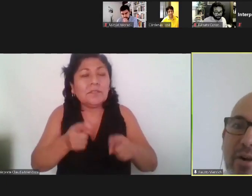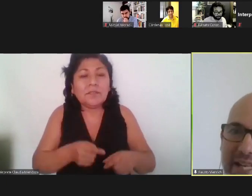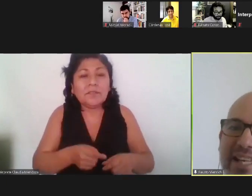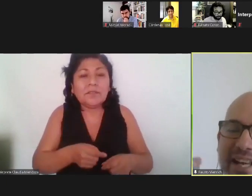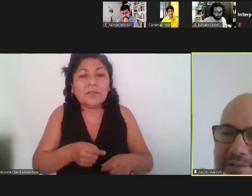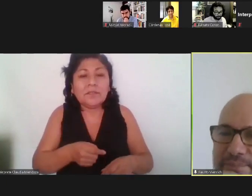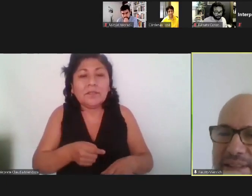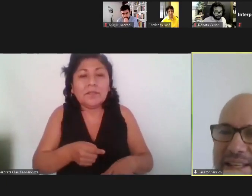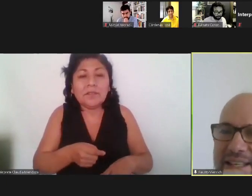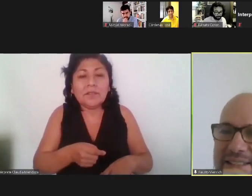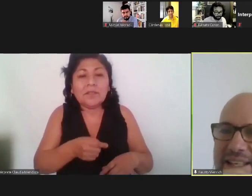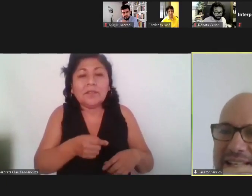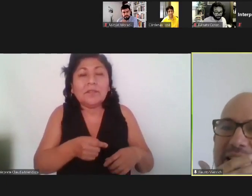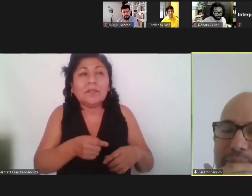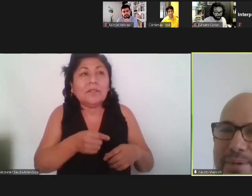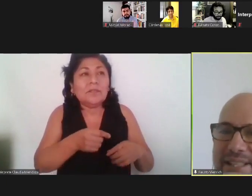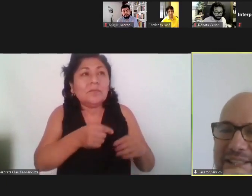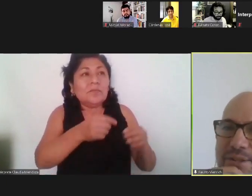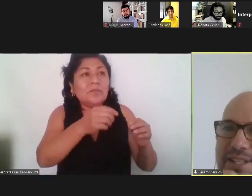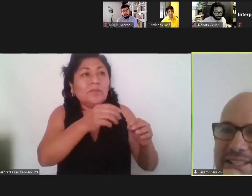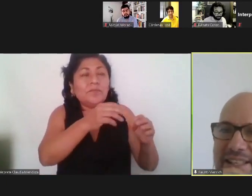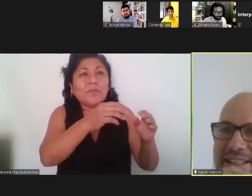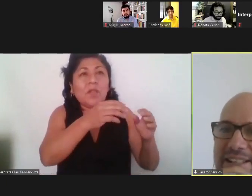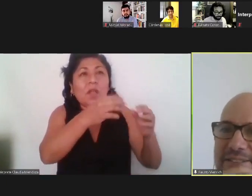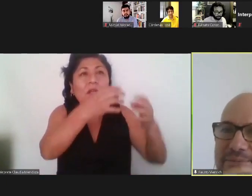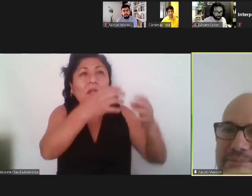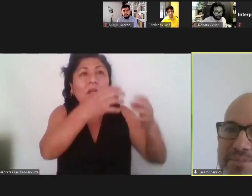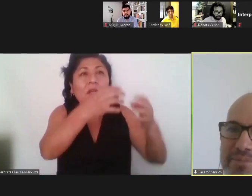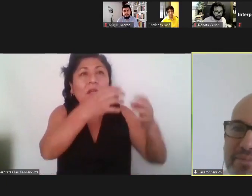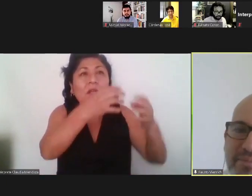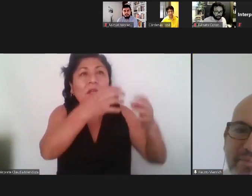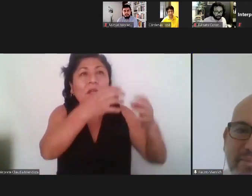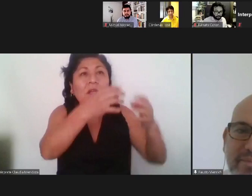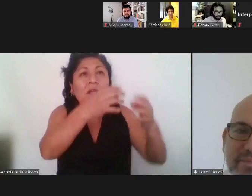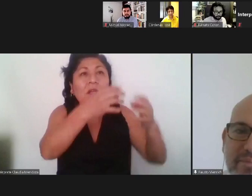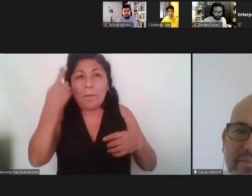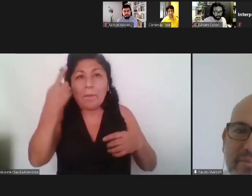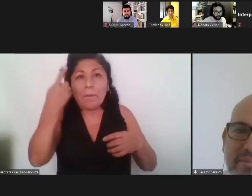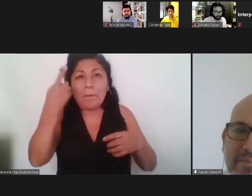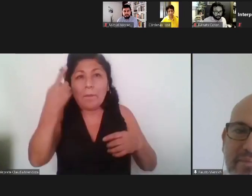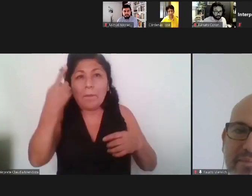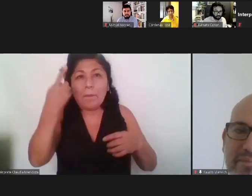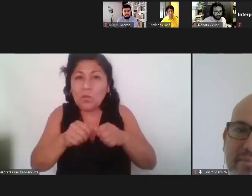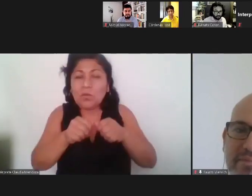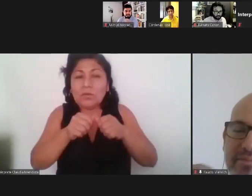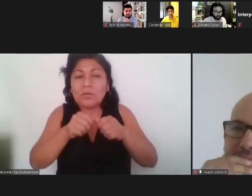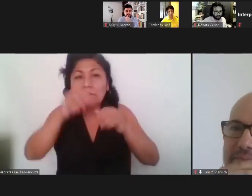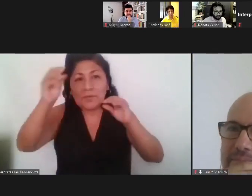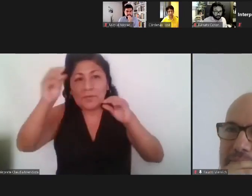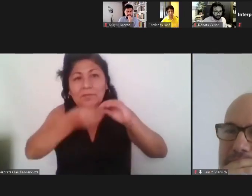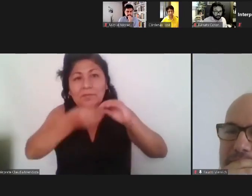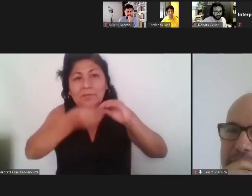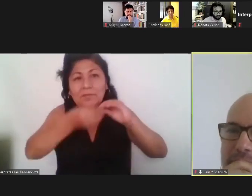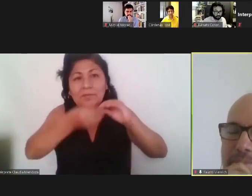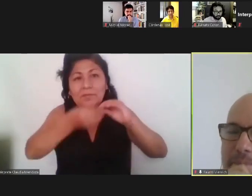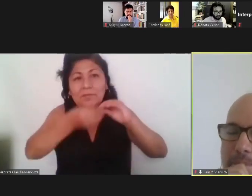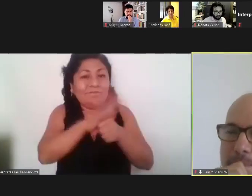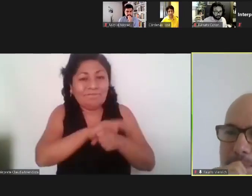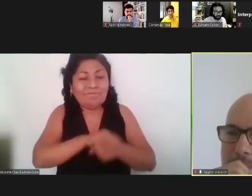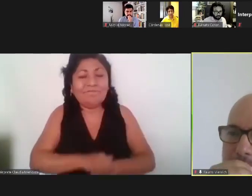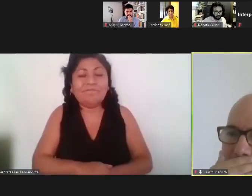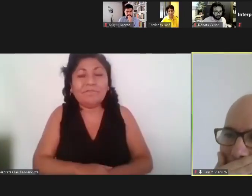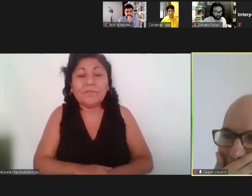manera concretar esta implementación que se requiere. Muchas gracias. Sí, es un año conflictivo.